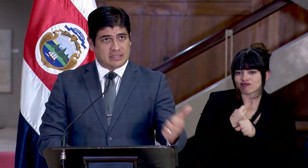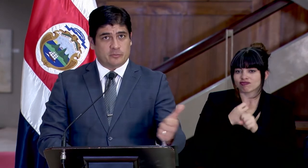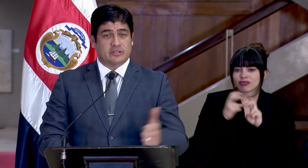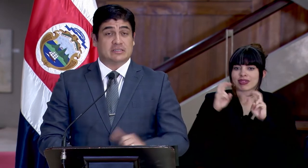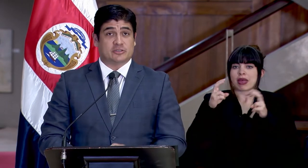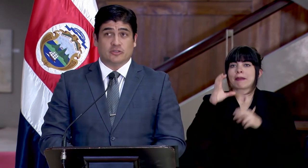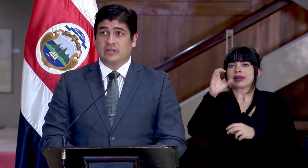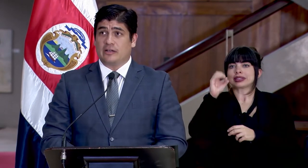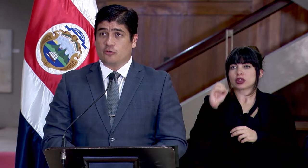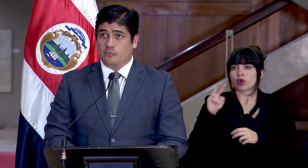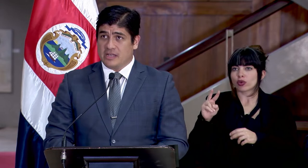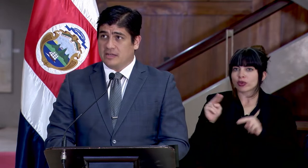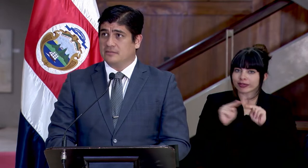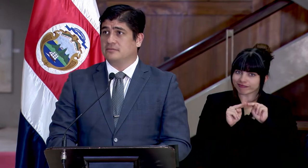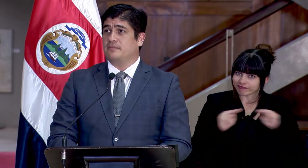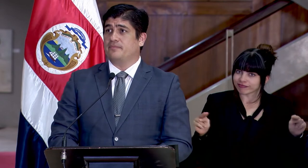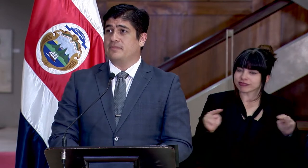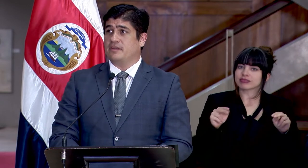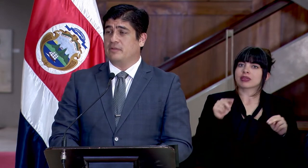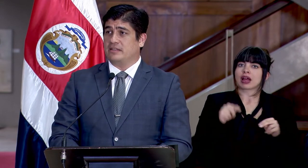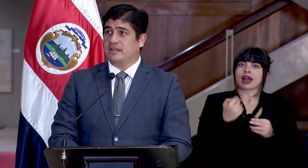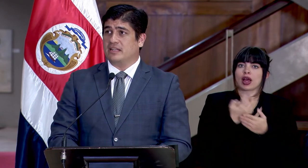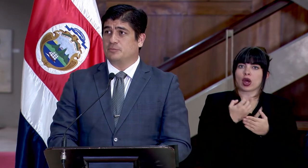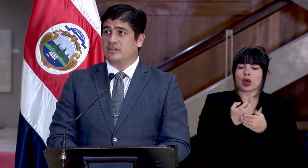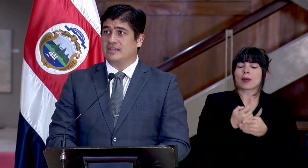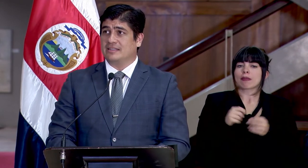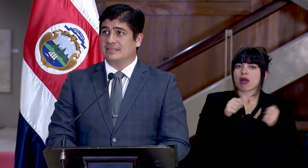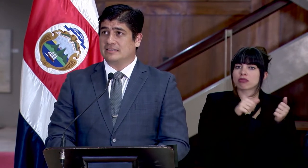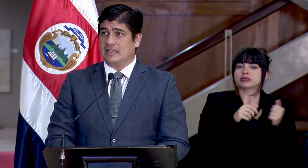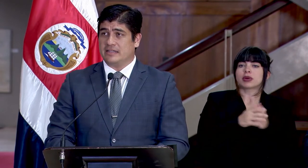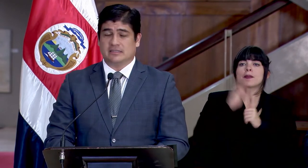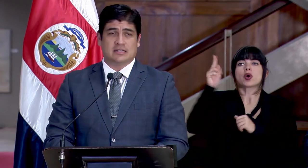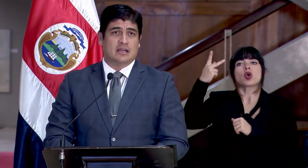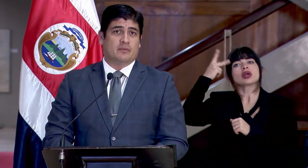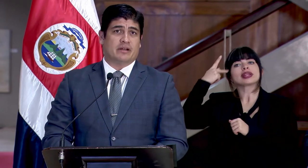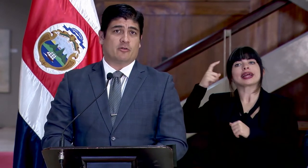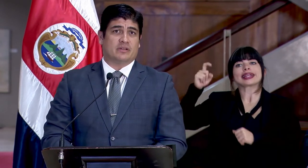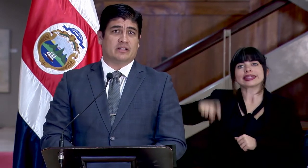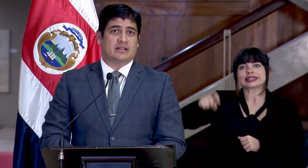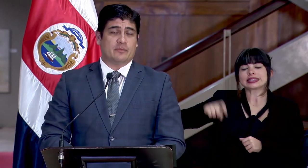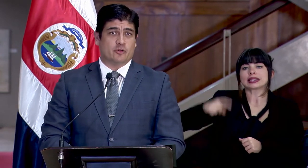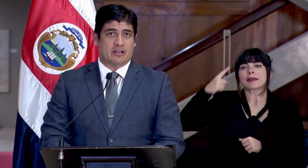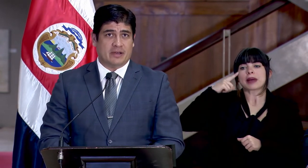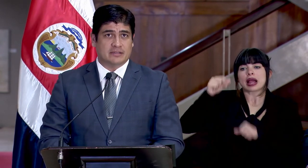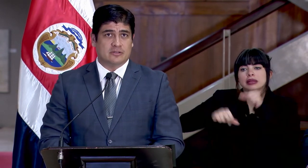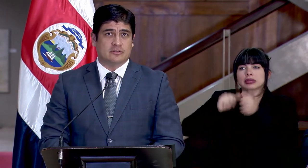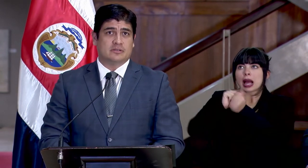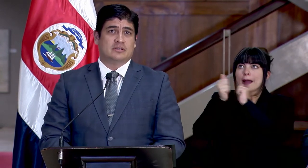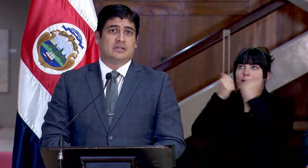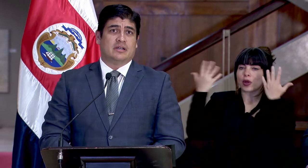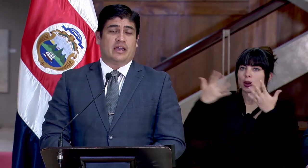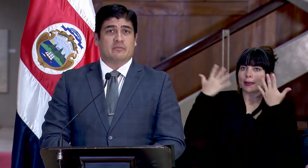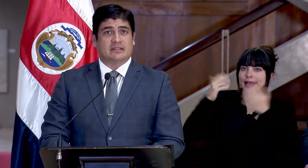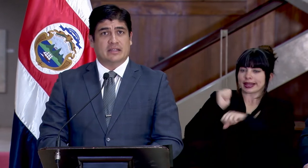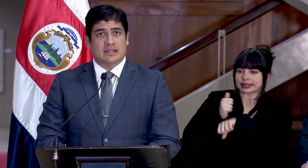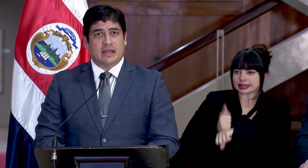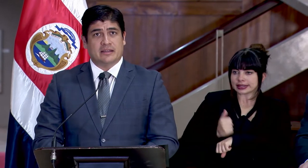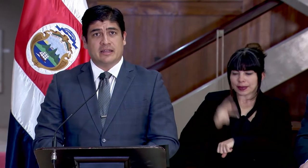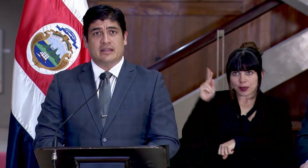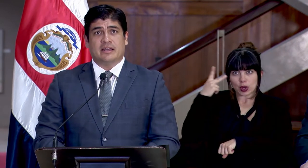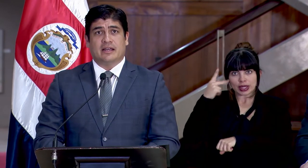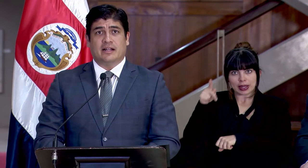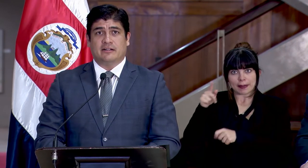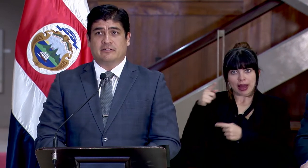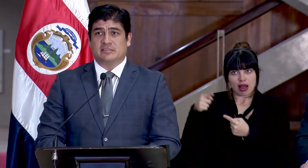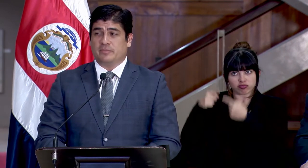de la descarbonización de la economía y en materia de las políticas necesarias para combatir el cambio climático, en materia